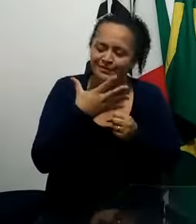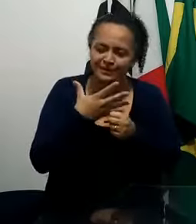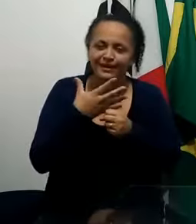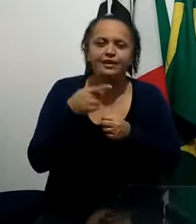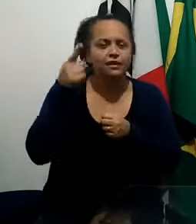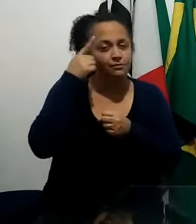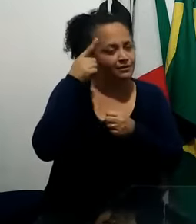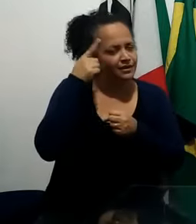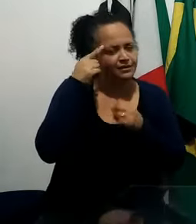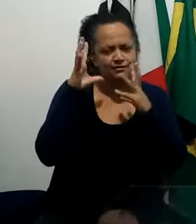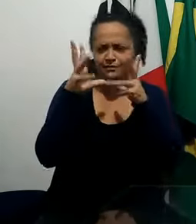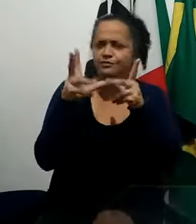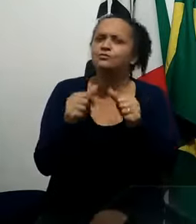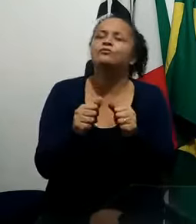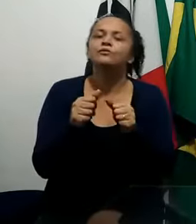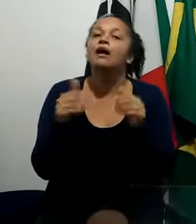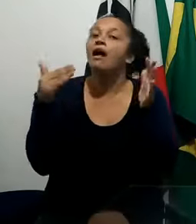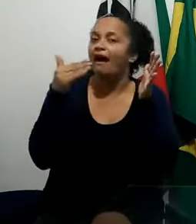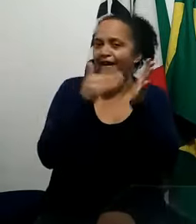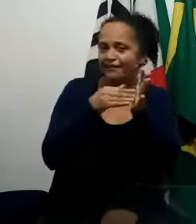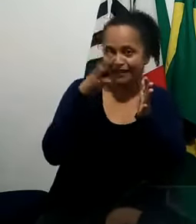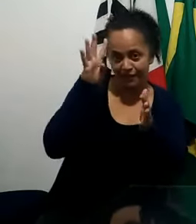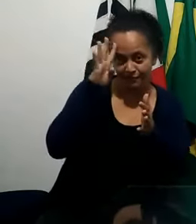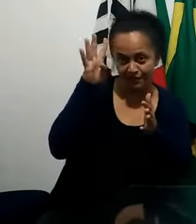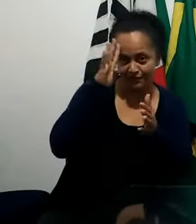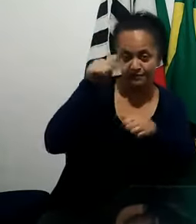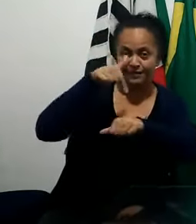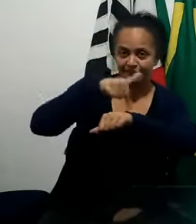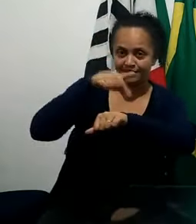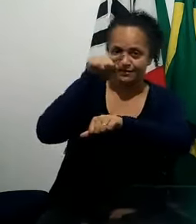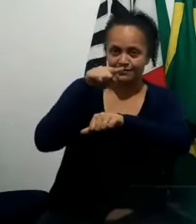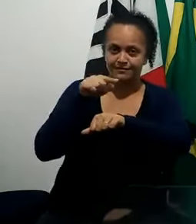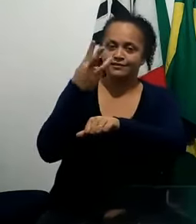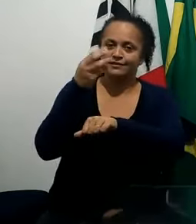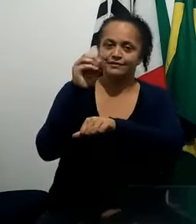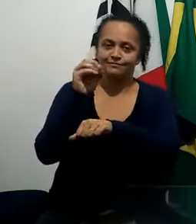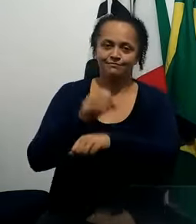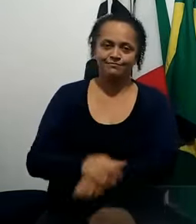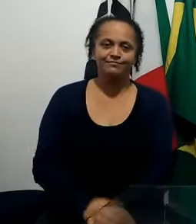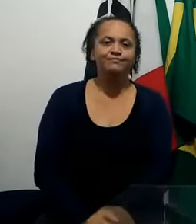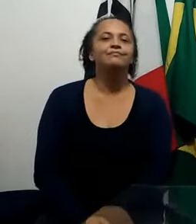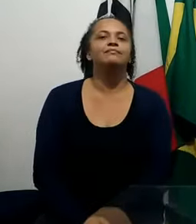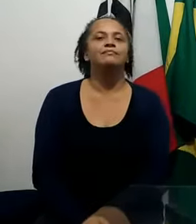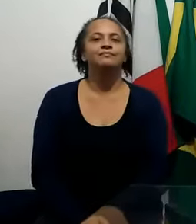medite em tudo isso e até quarta-feira, 7h30. Deus abençoe a todos.